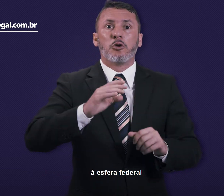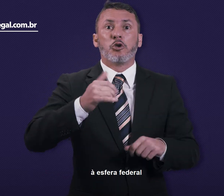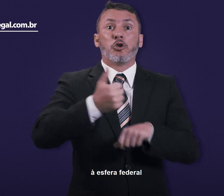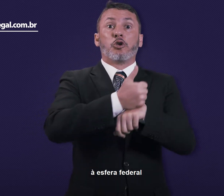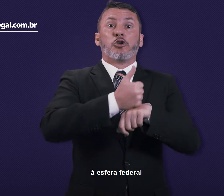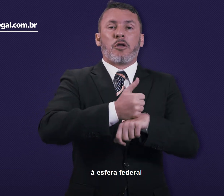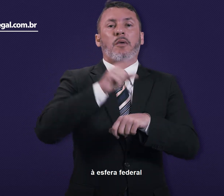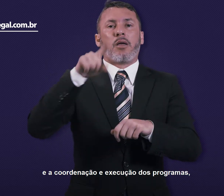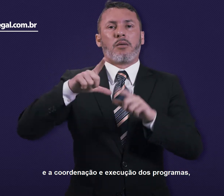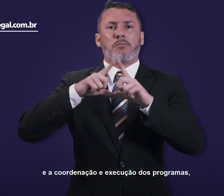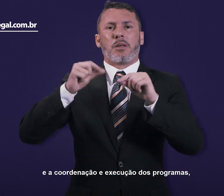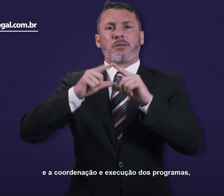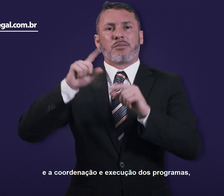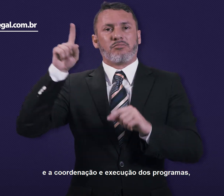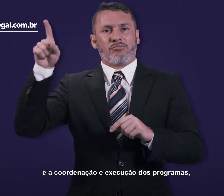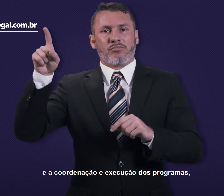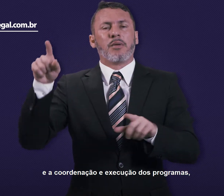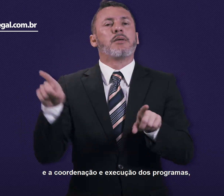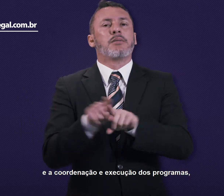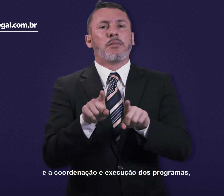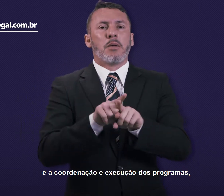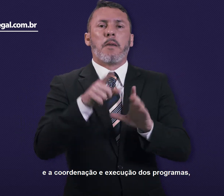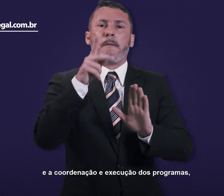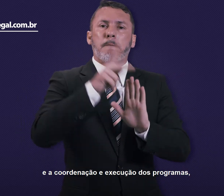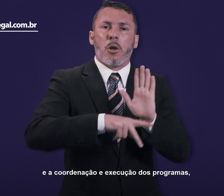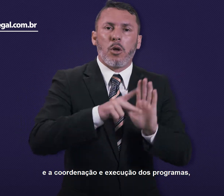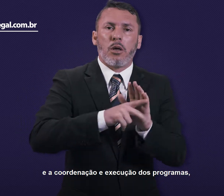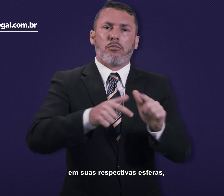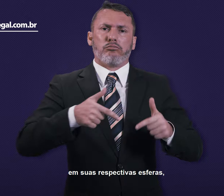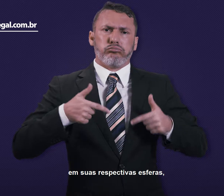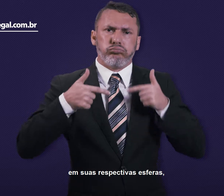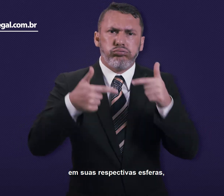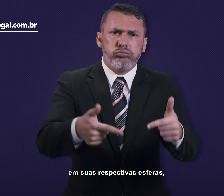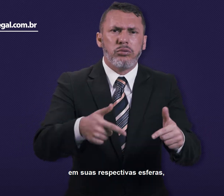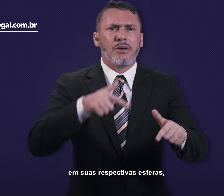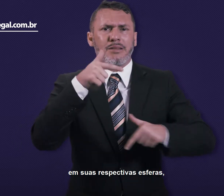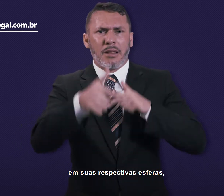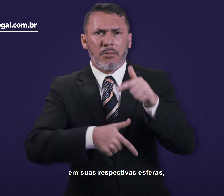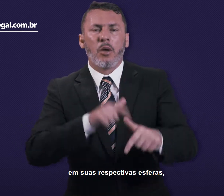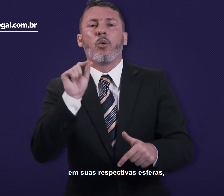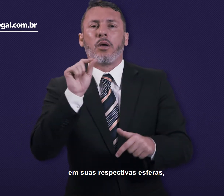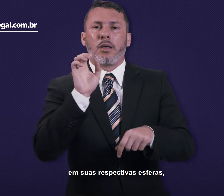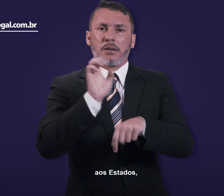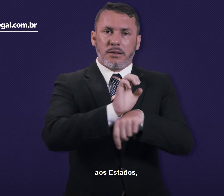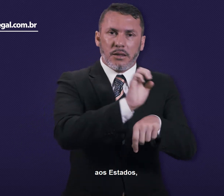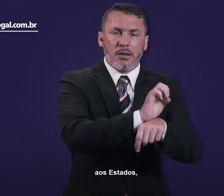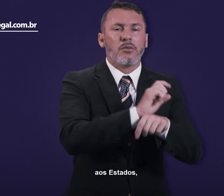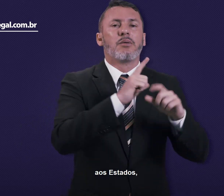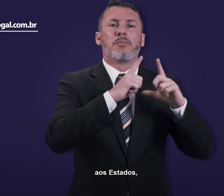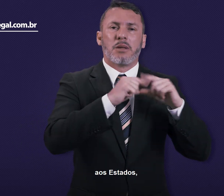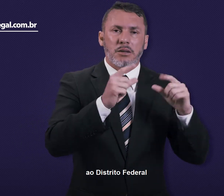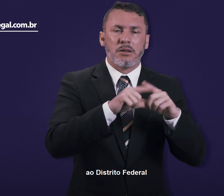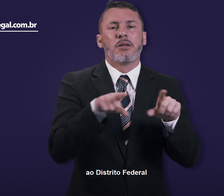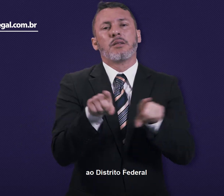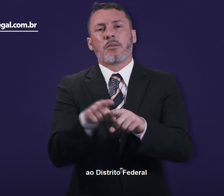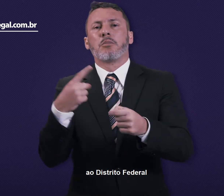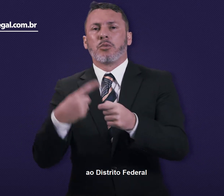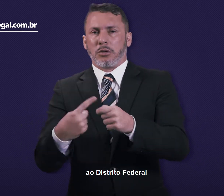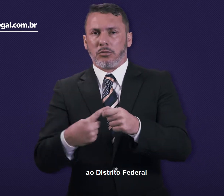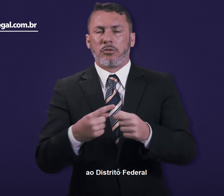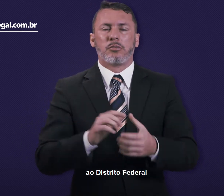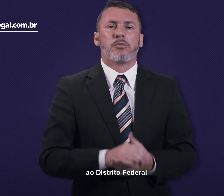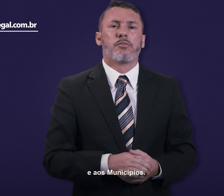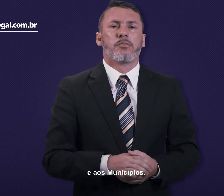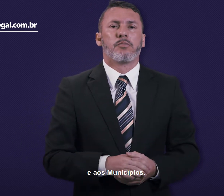à esfera federal, e a coordenação e execução dos programas, em suas respectivas esferas, aos estados, ao